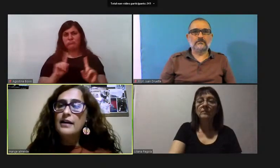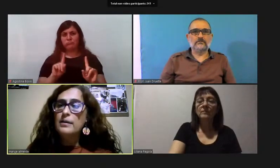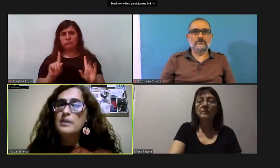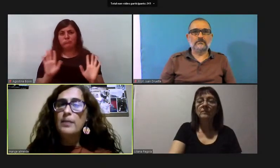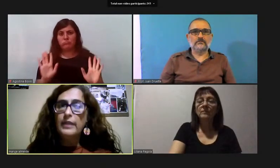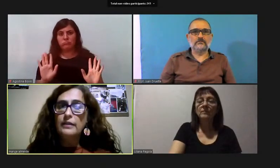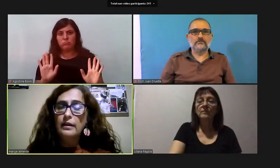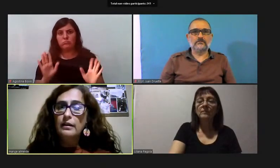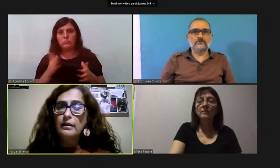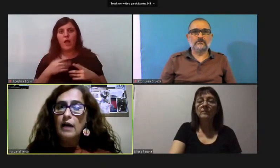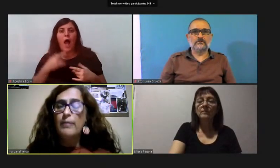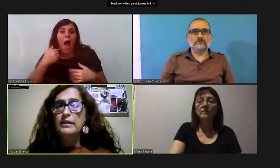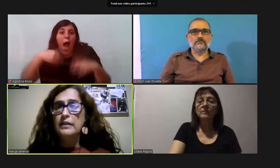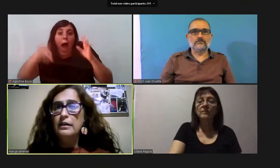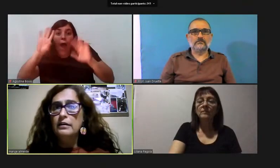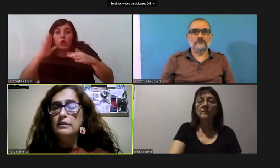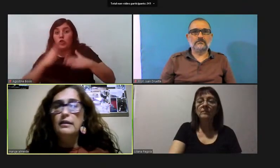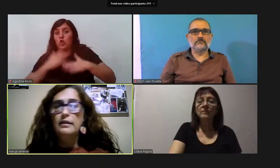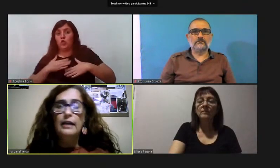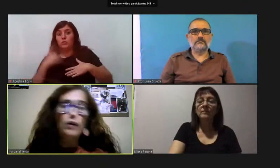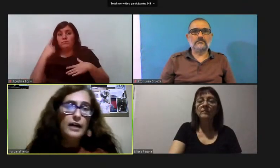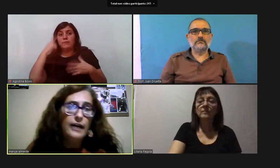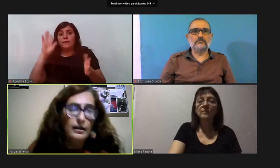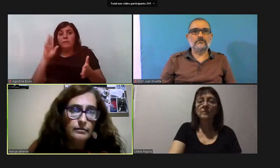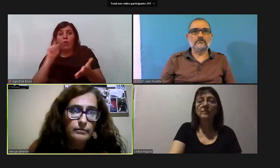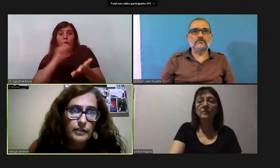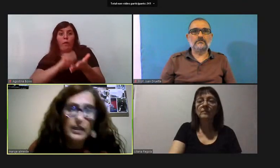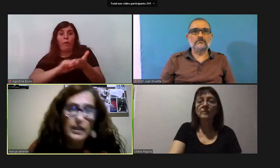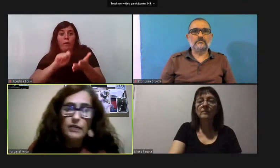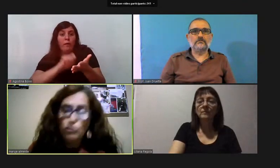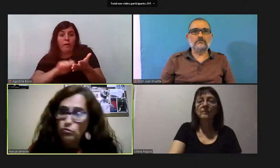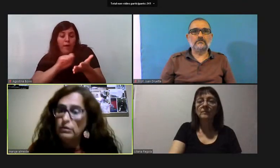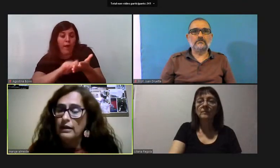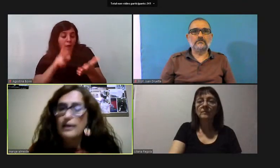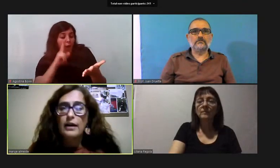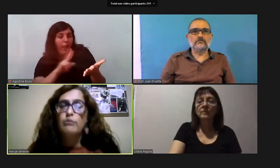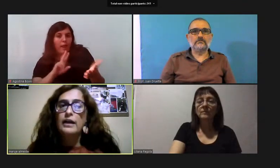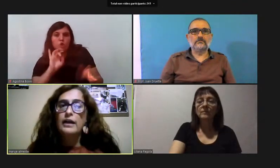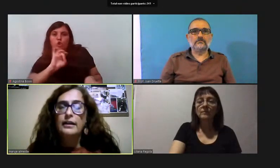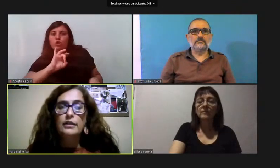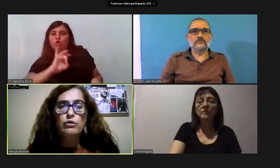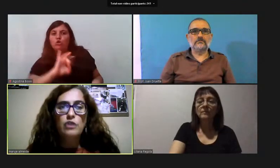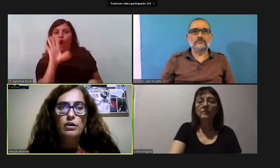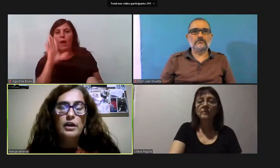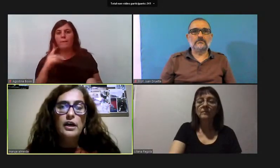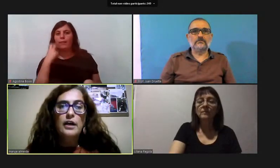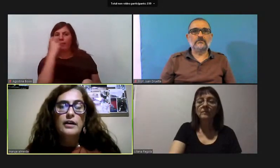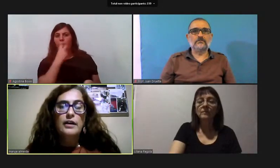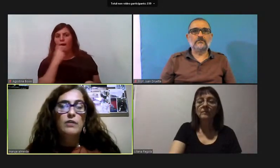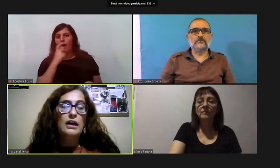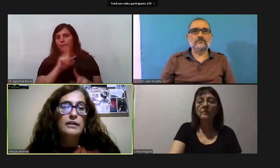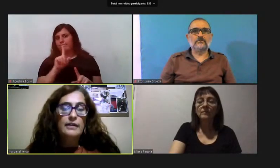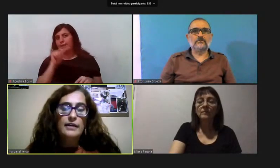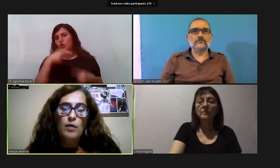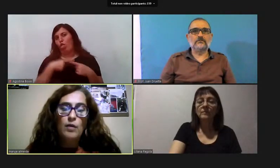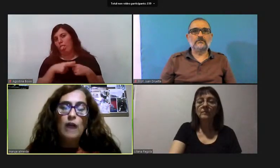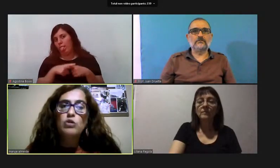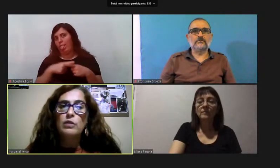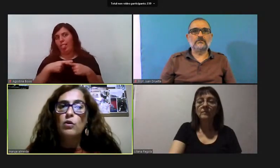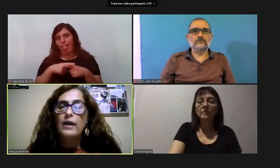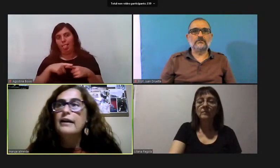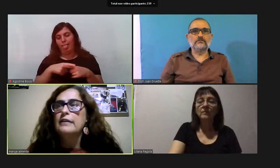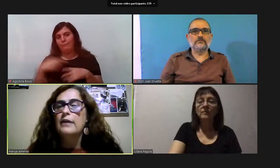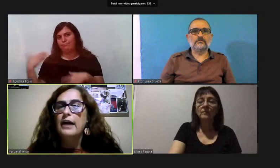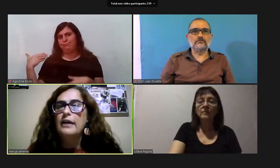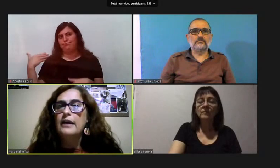leer y escribir se aprende a partir de la oralidad, ¿sí? Que eso es una gran discusión y digamos algo sobre